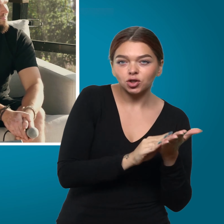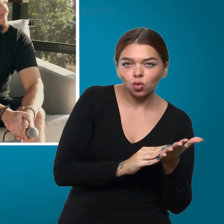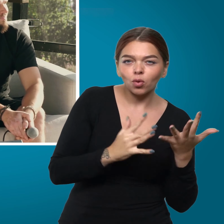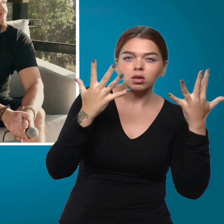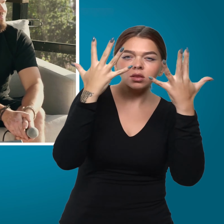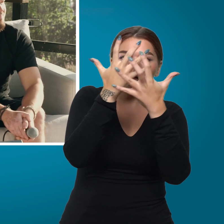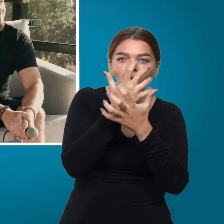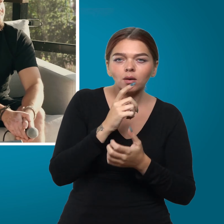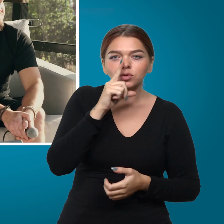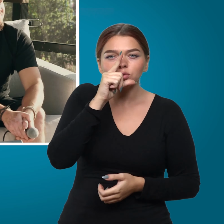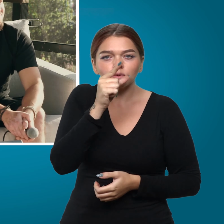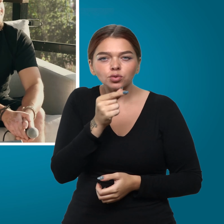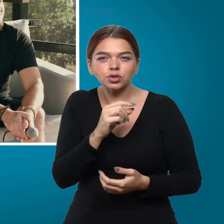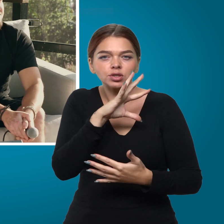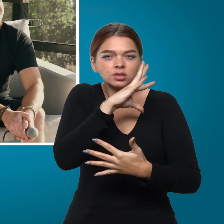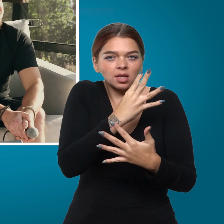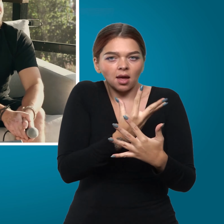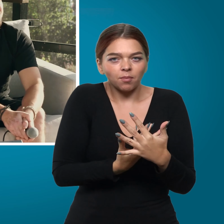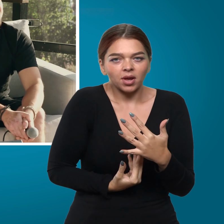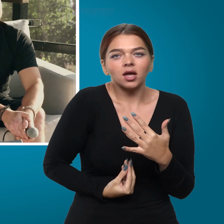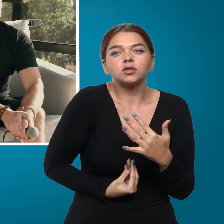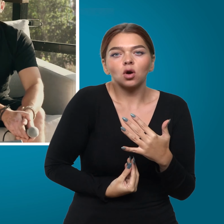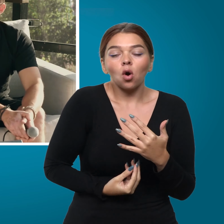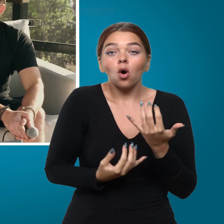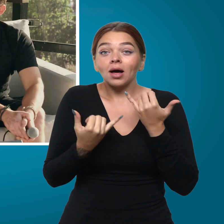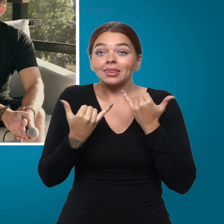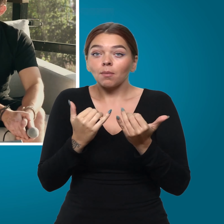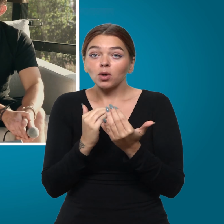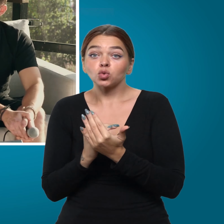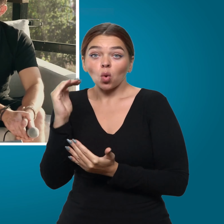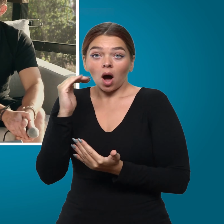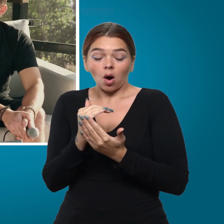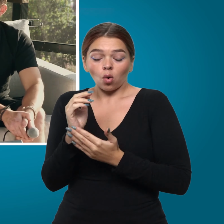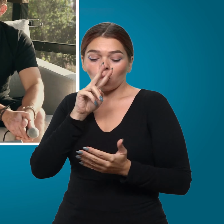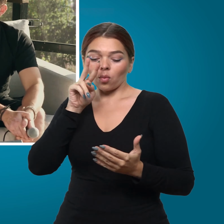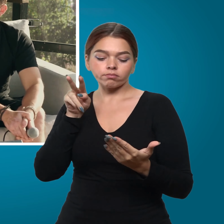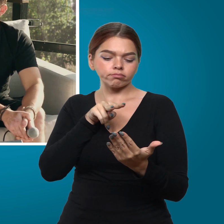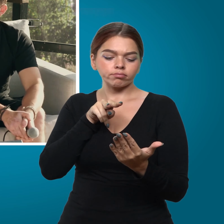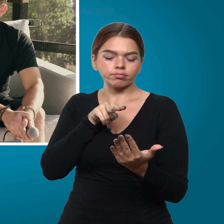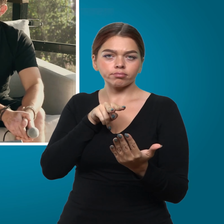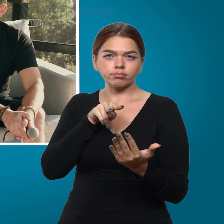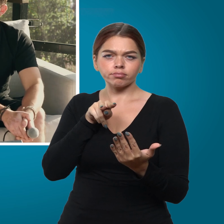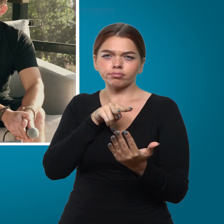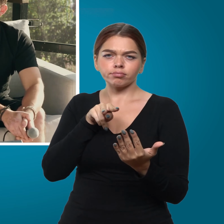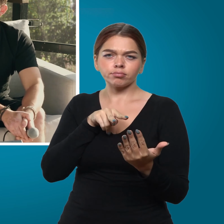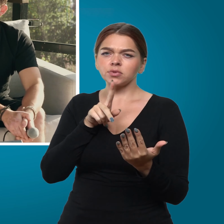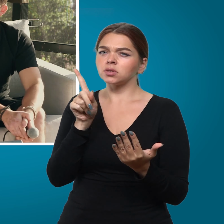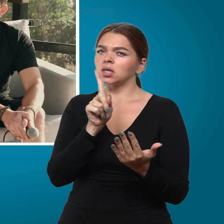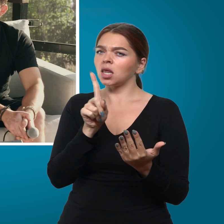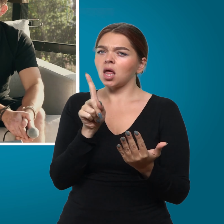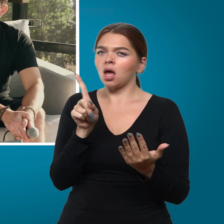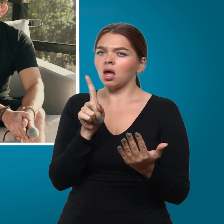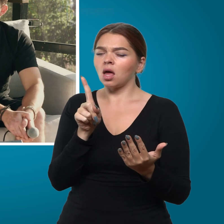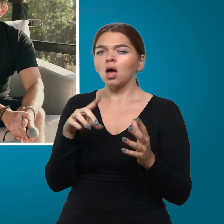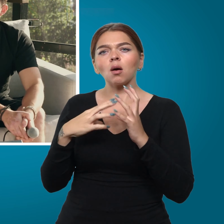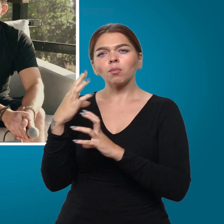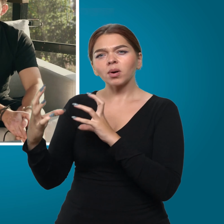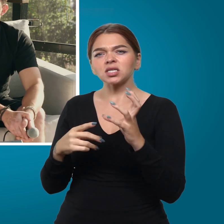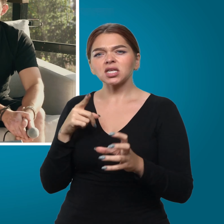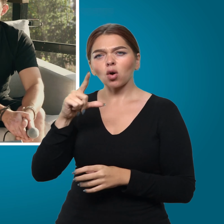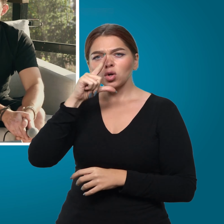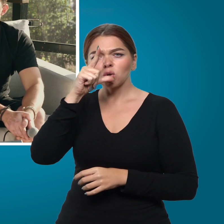pasikeitė, kai aš paauglystėje ją rašiau, jinai buvo tamsesnė, liūdnesnė, daugiau depresijos gal, bet dabar, kai